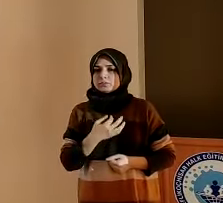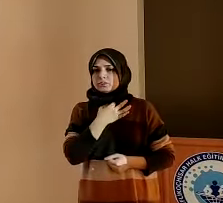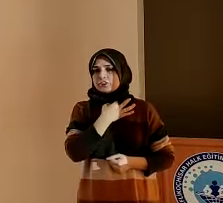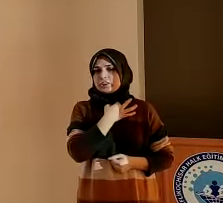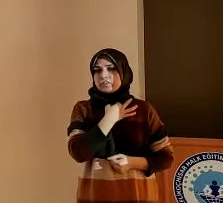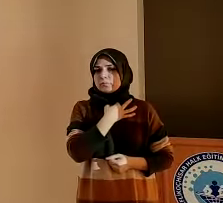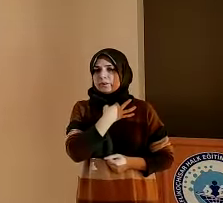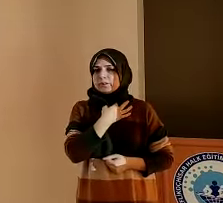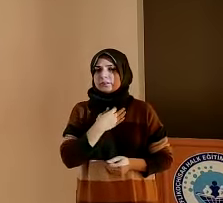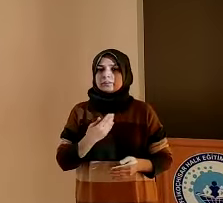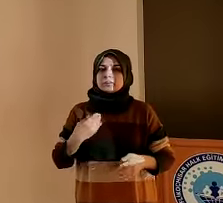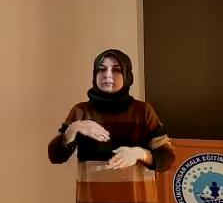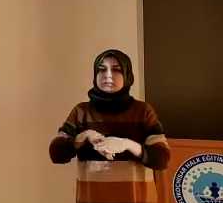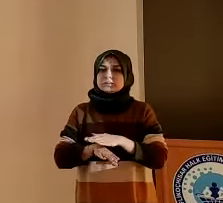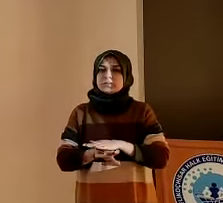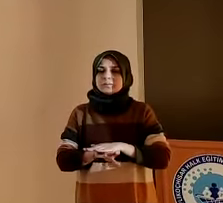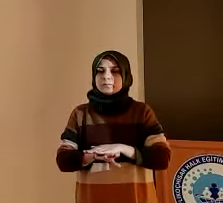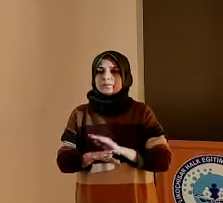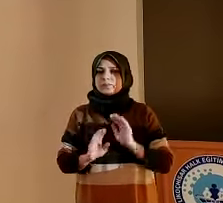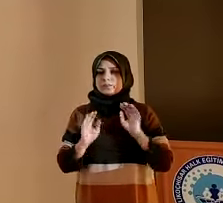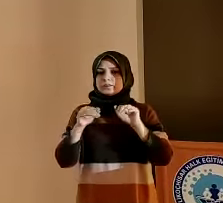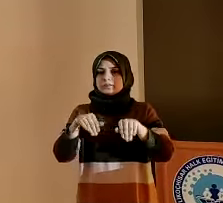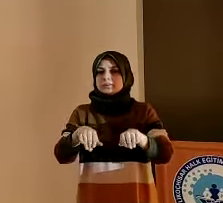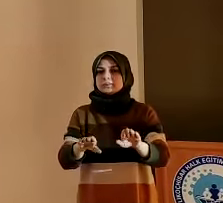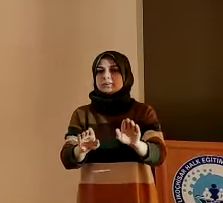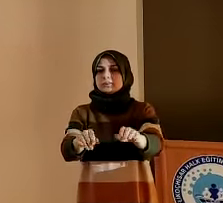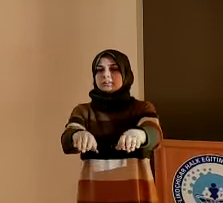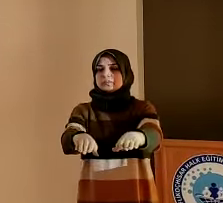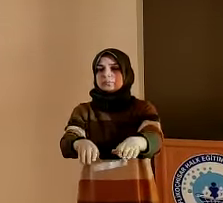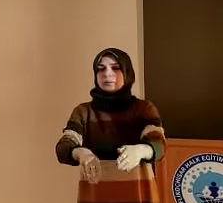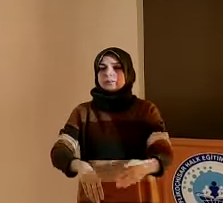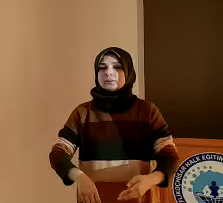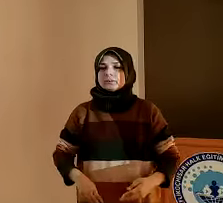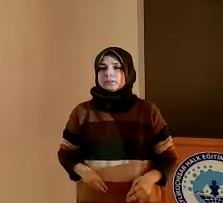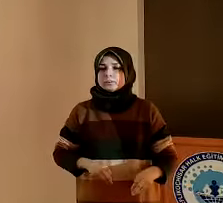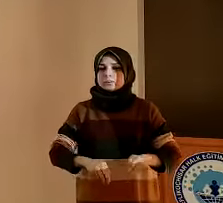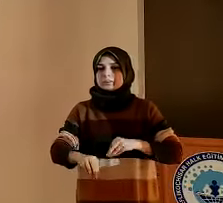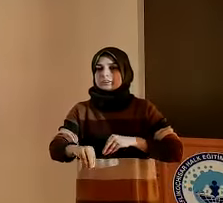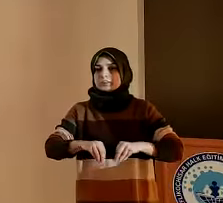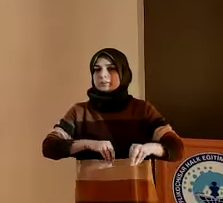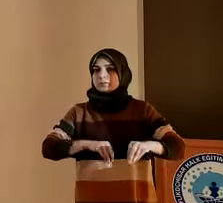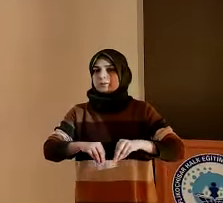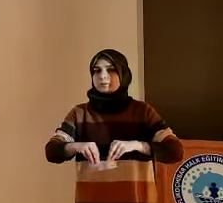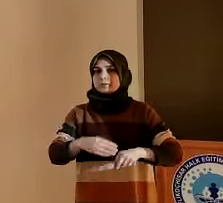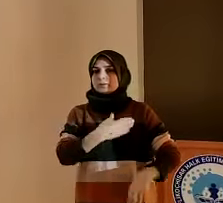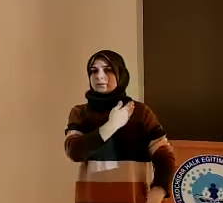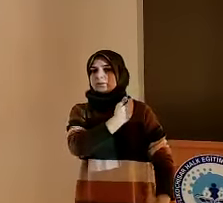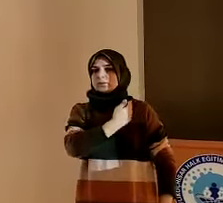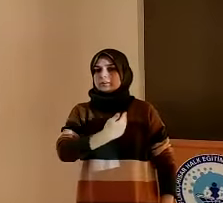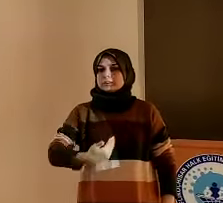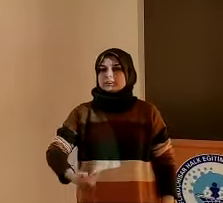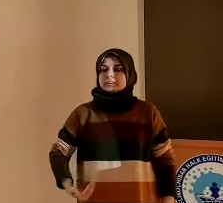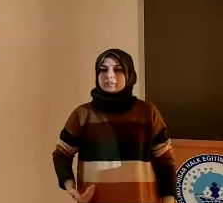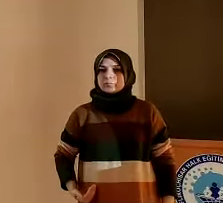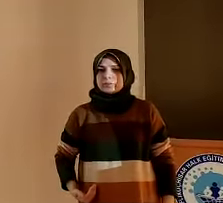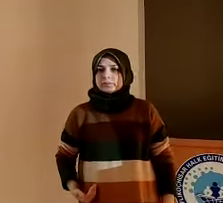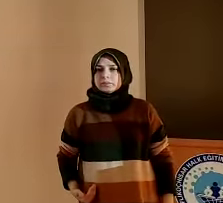rica etmek, saklamak, saldırmak, satmak, sevmek,